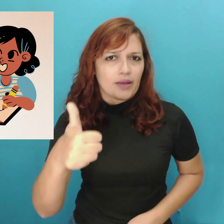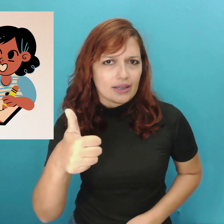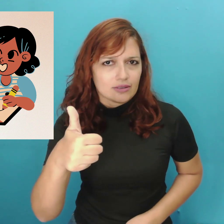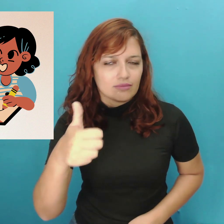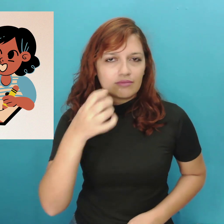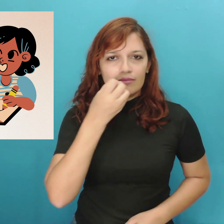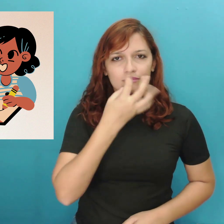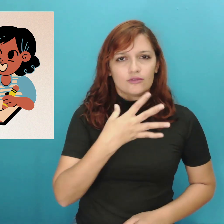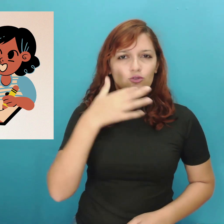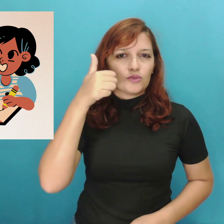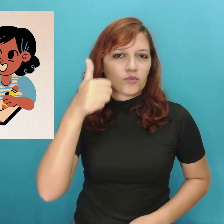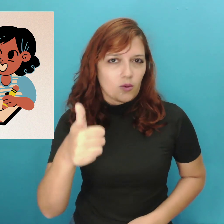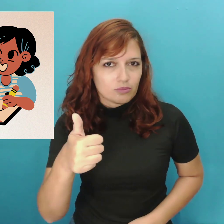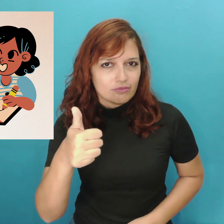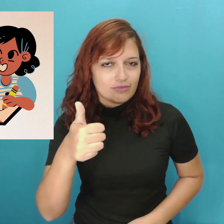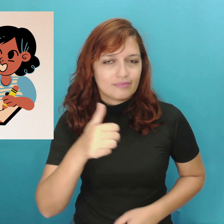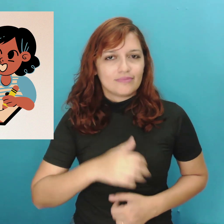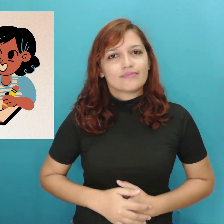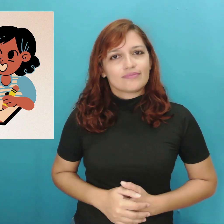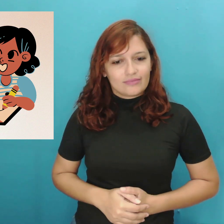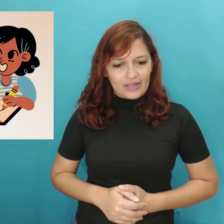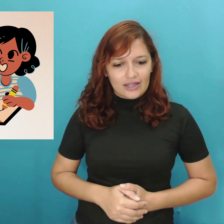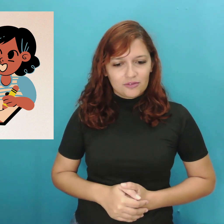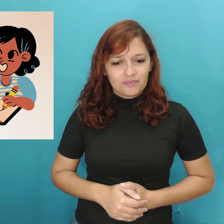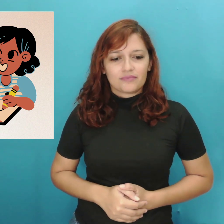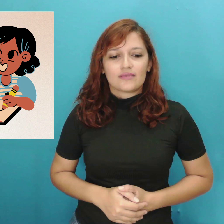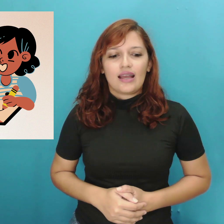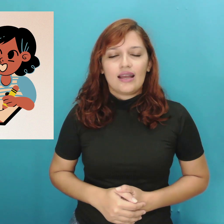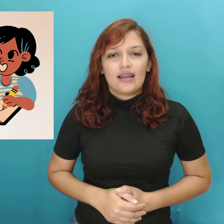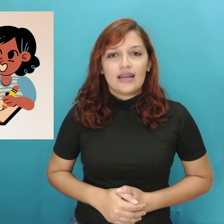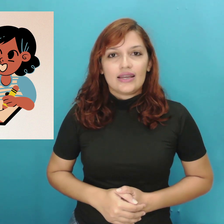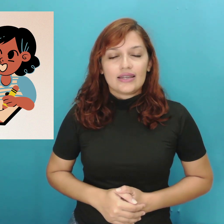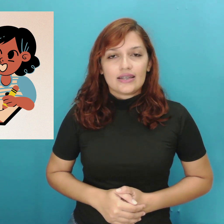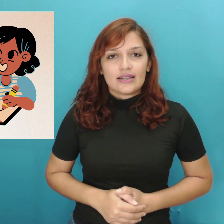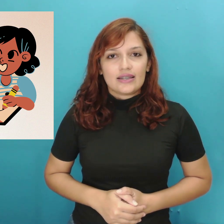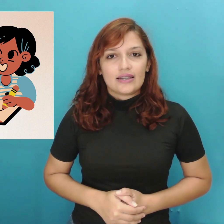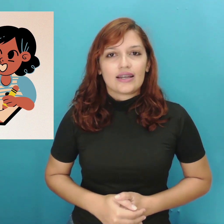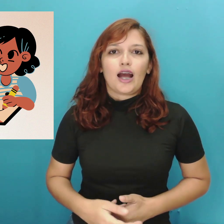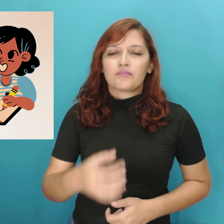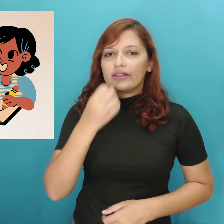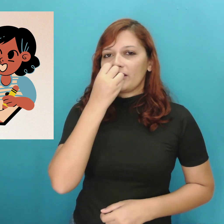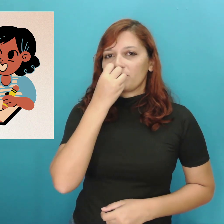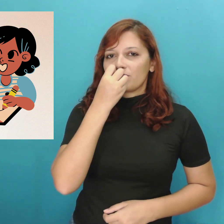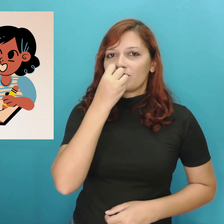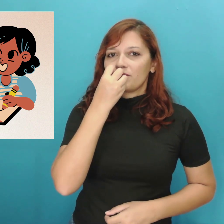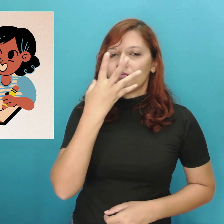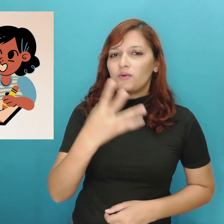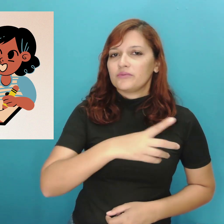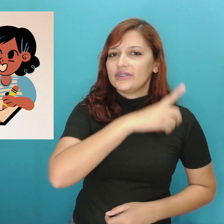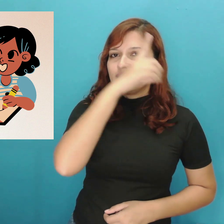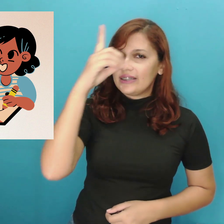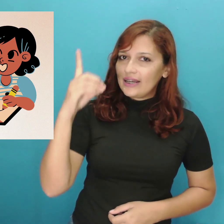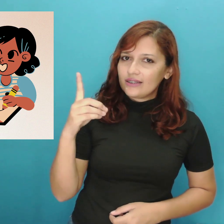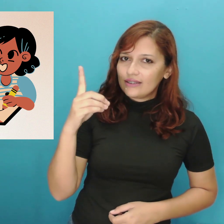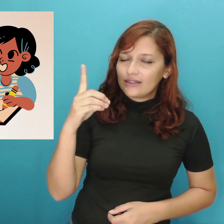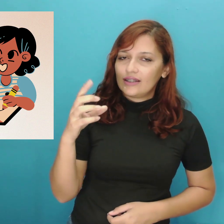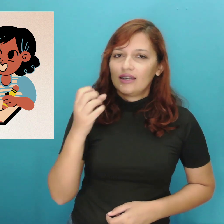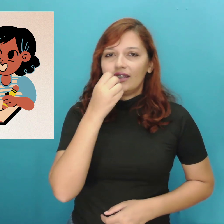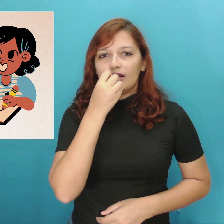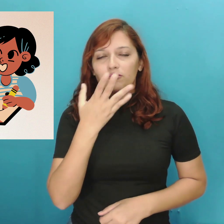bem? Tudo bom? Certo? E aprendemos bom dia,